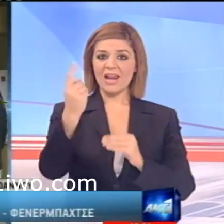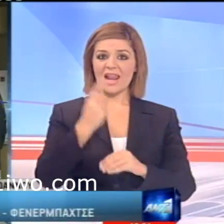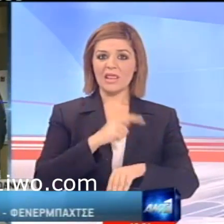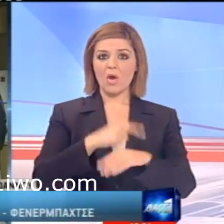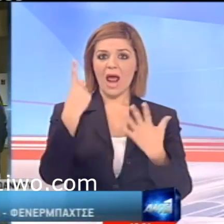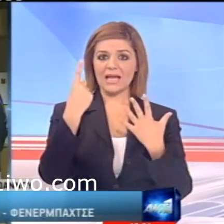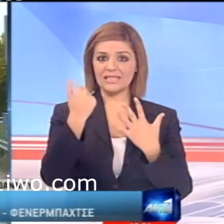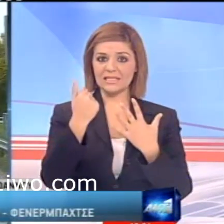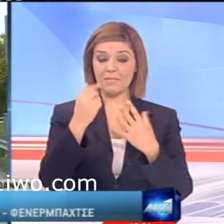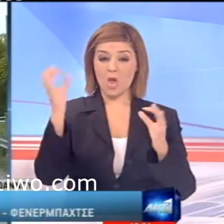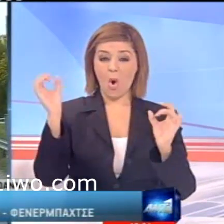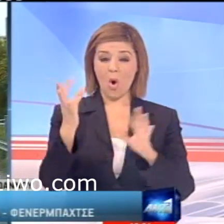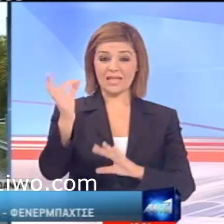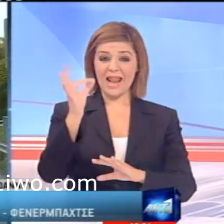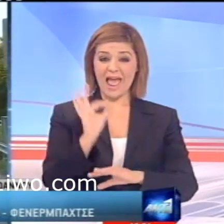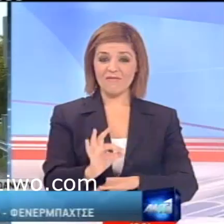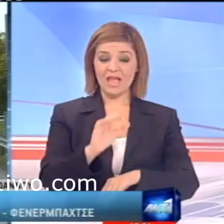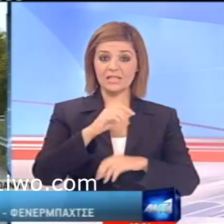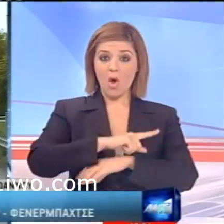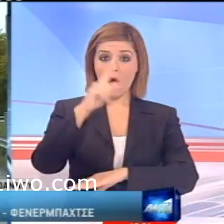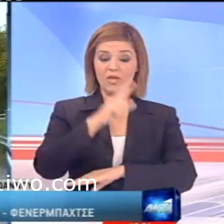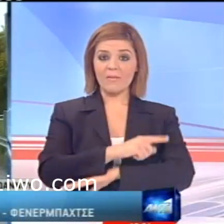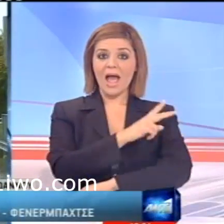Υπότιτλοι AUTHORWAVE